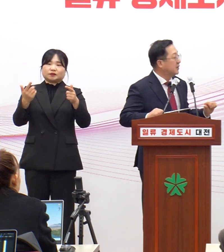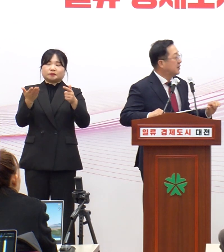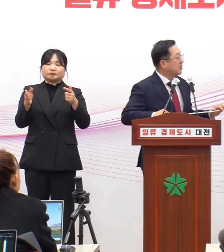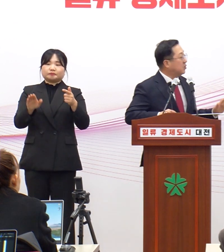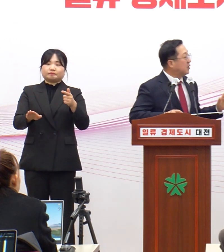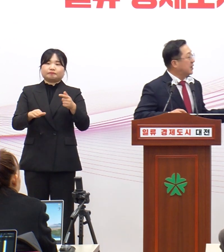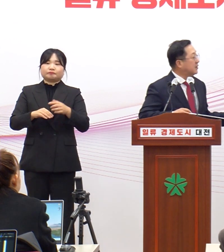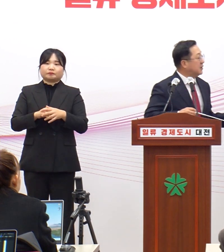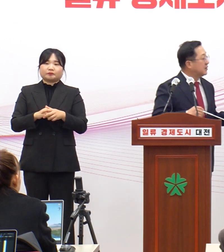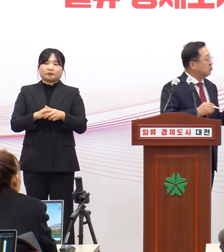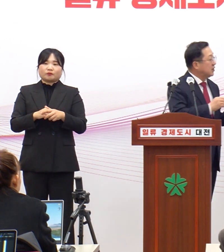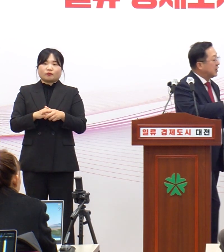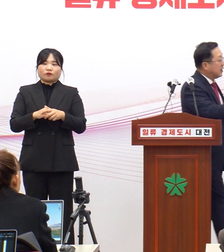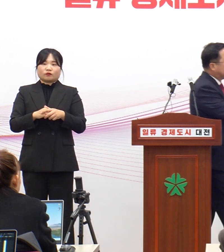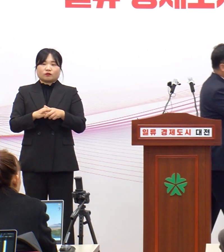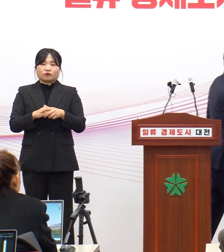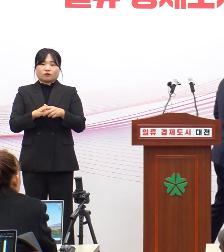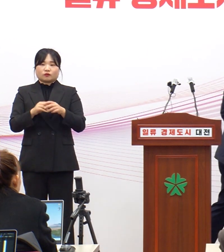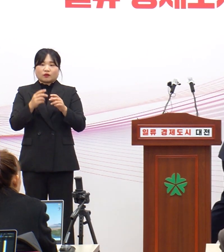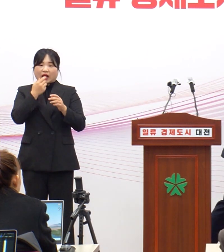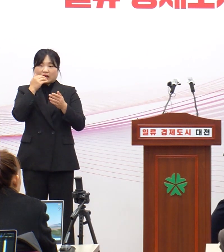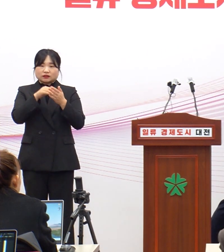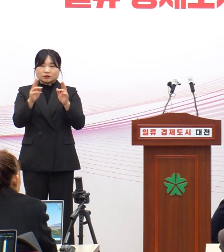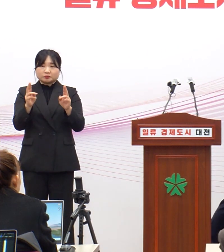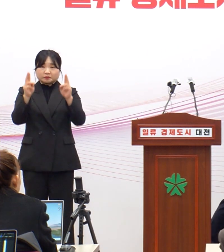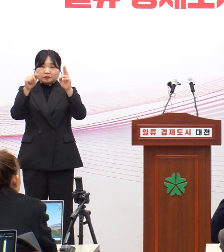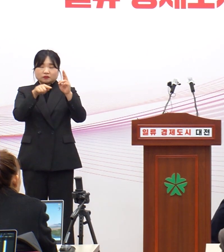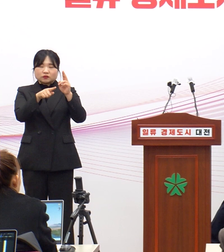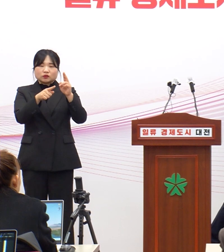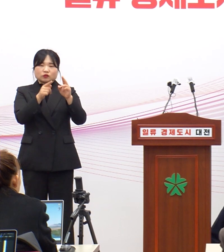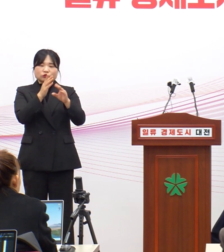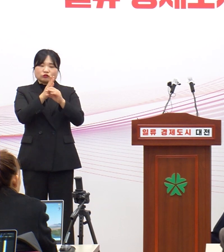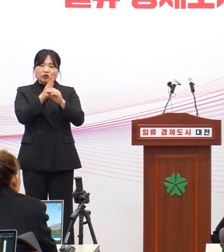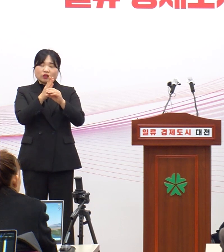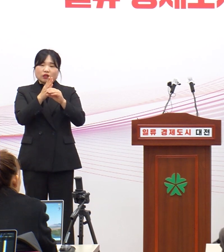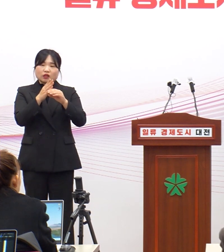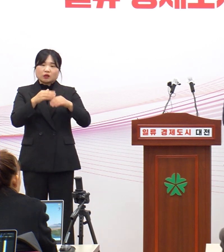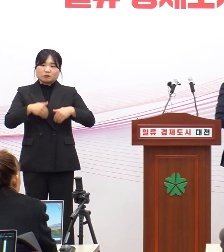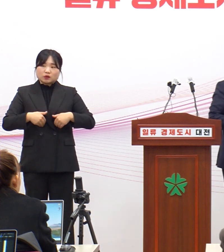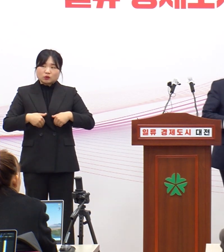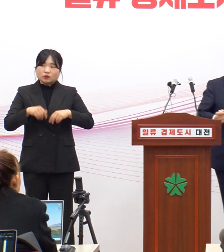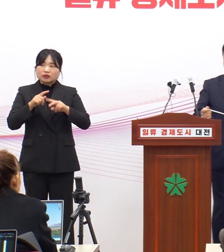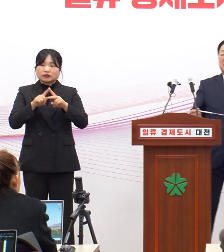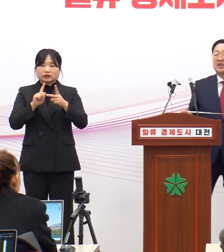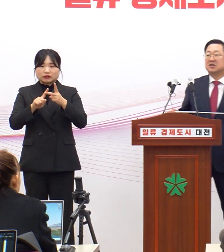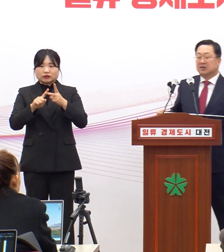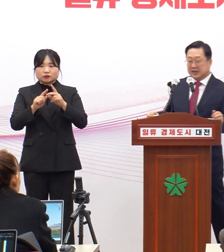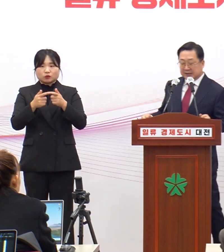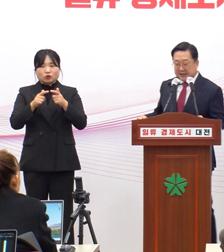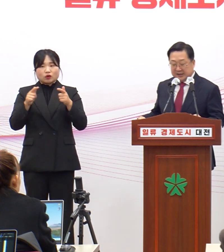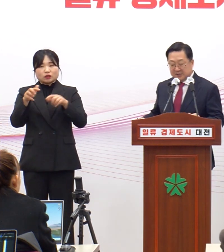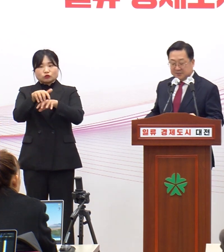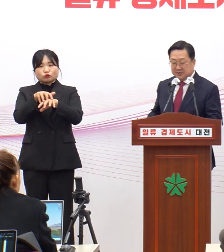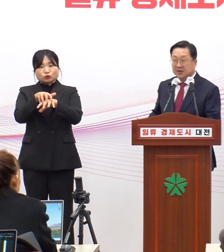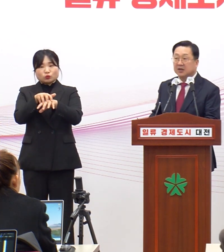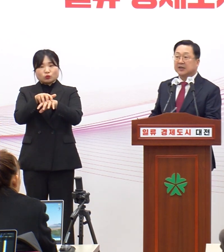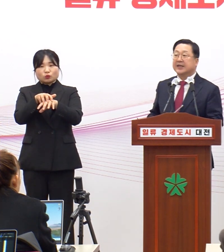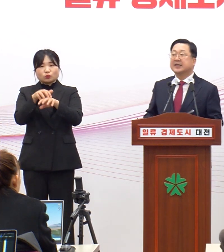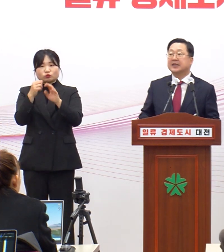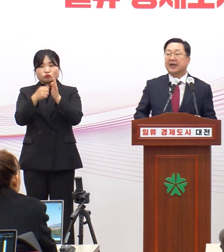않지만 교각을 중간에 작은 다리도 넣는다든가 뭐 이런 구조물들에 대해서 상당히